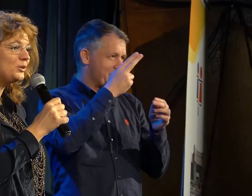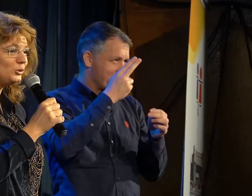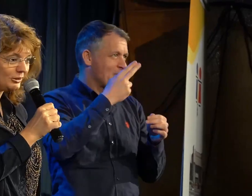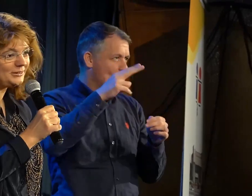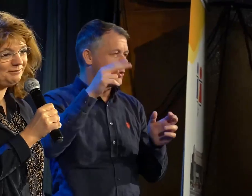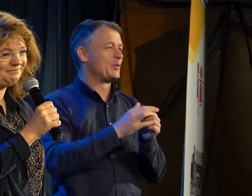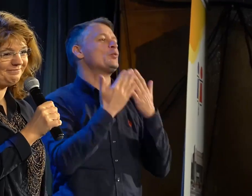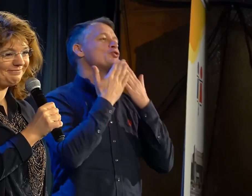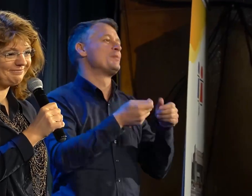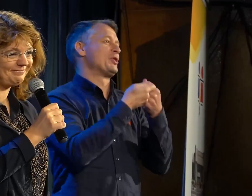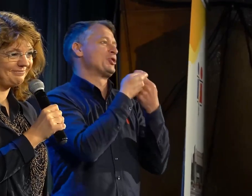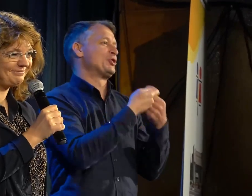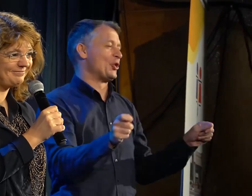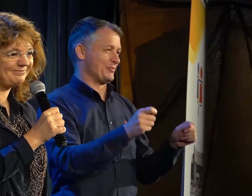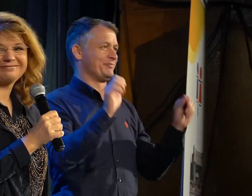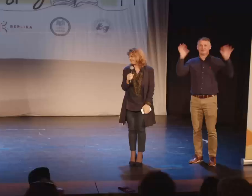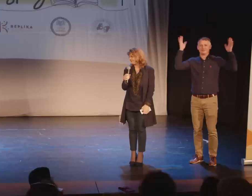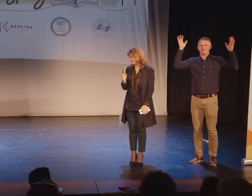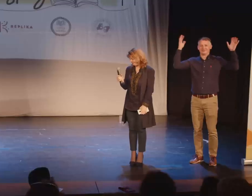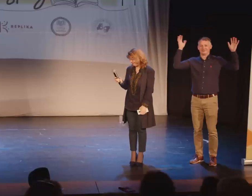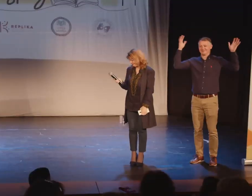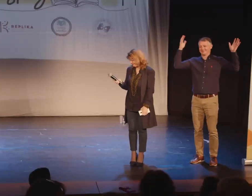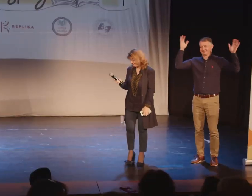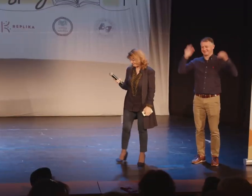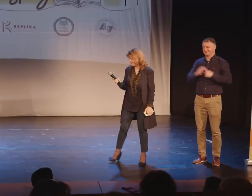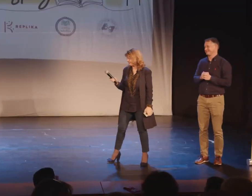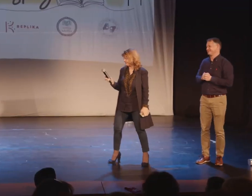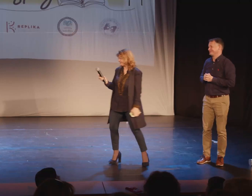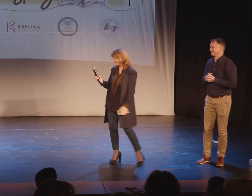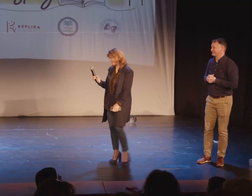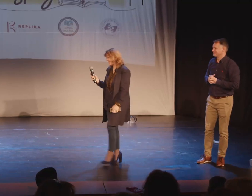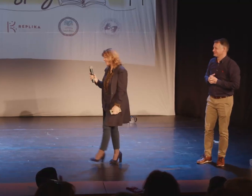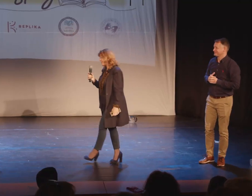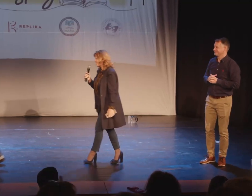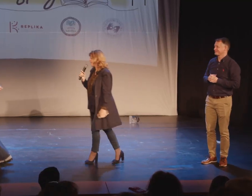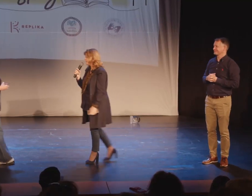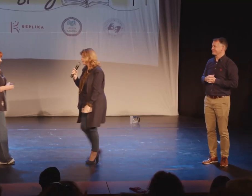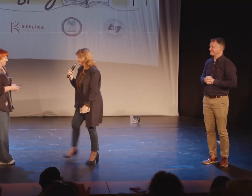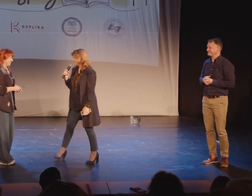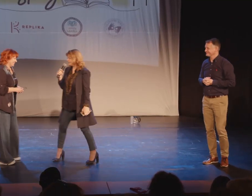pentru tot!